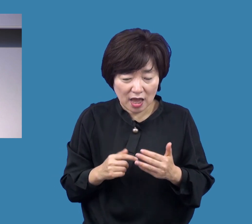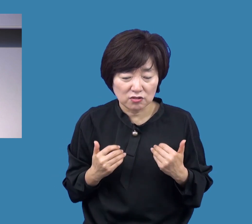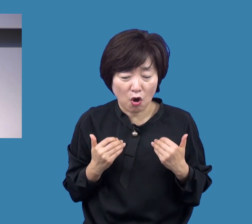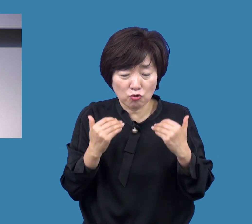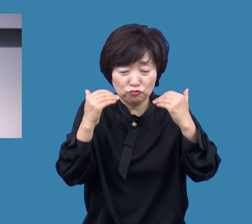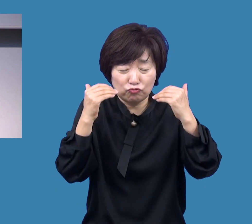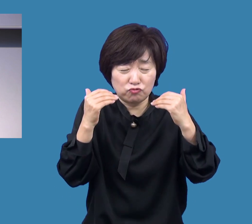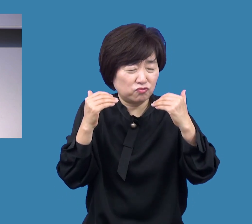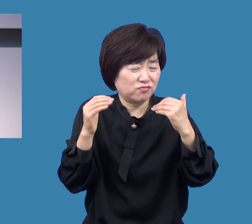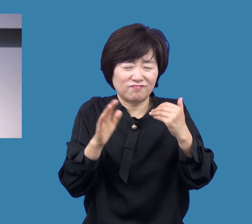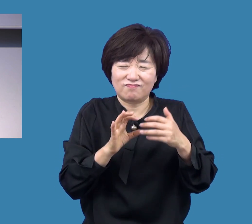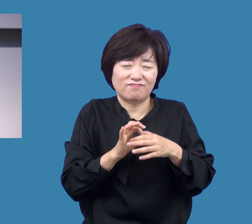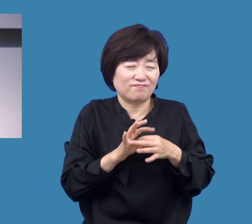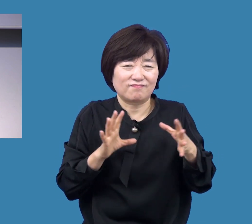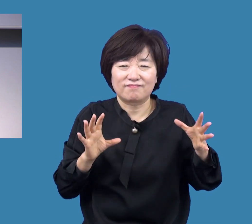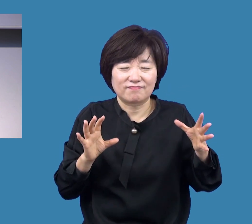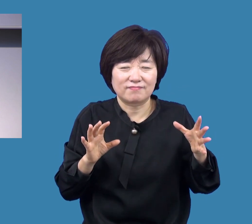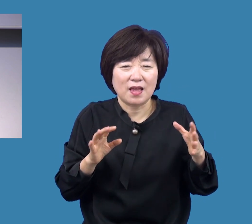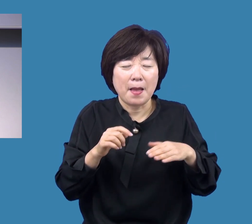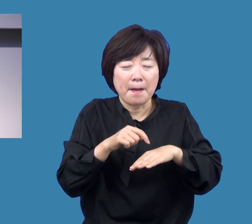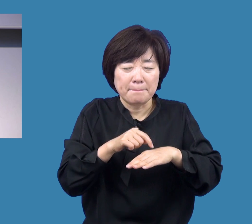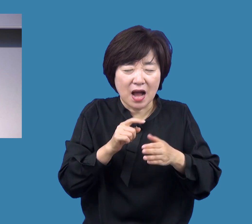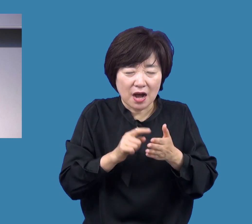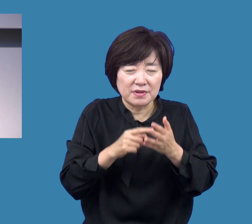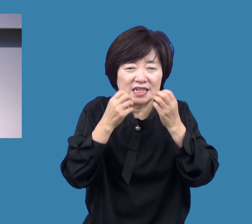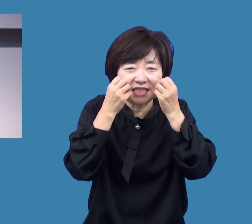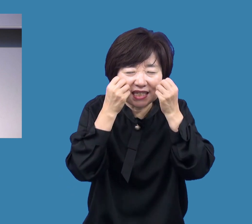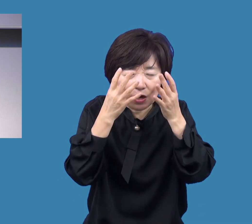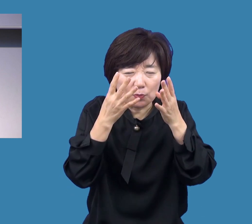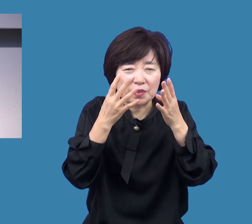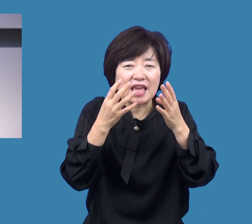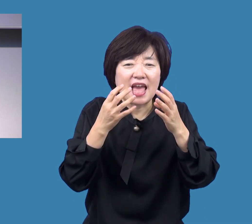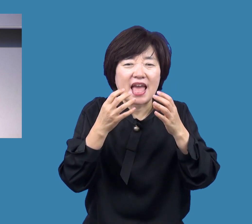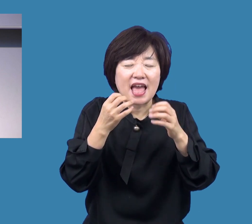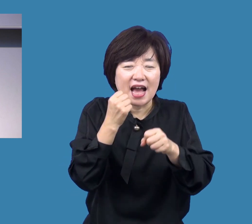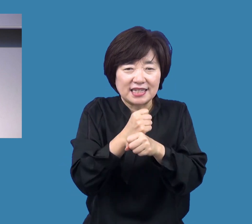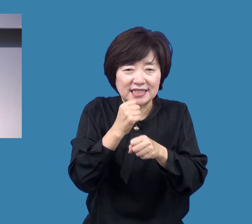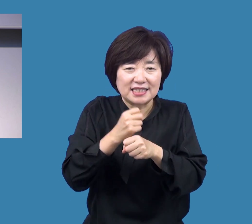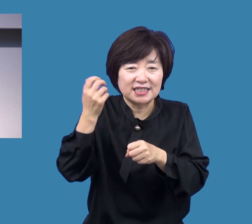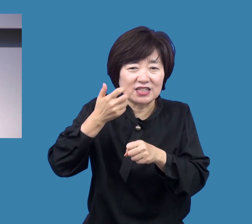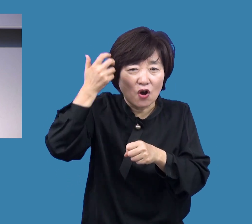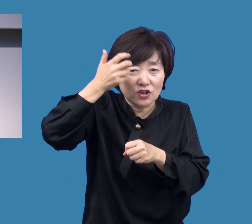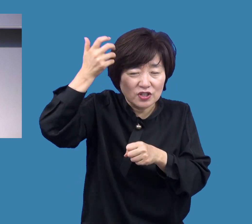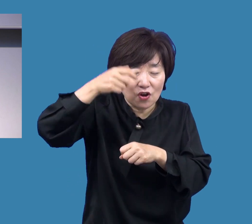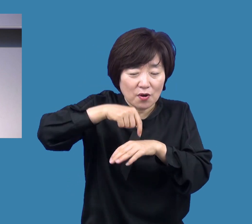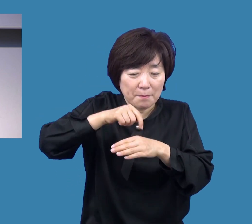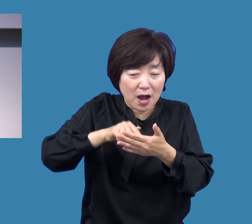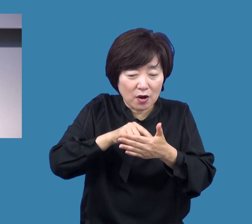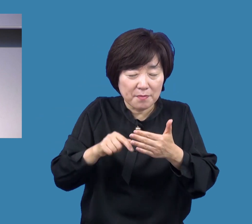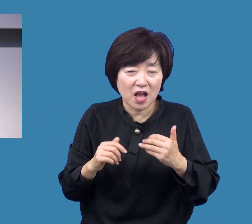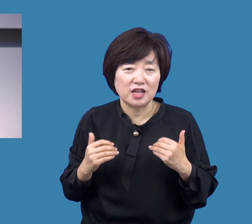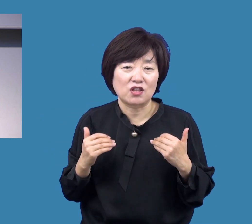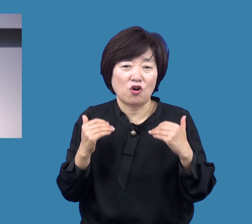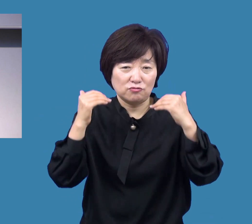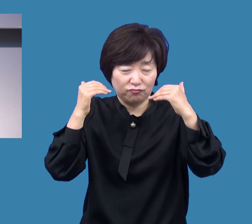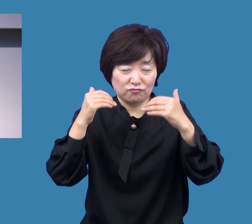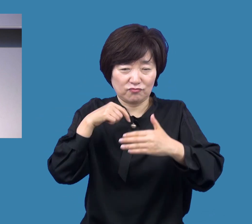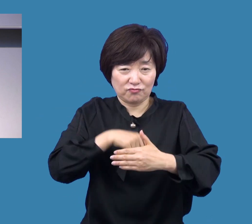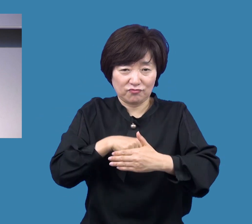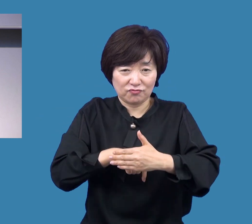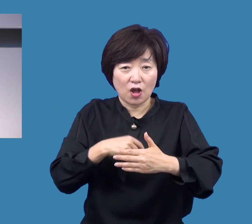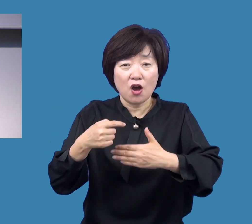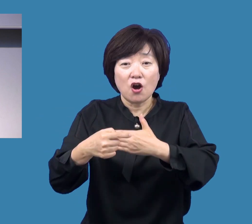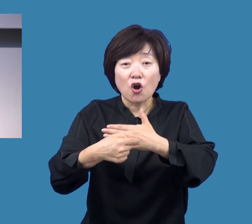지난주에 살펴봤던 내면의 역사, 마음을 새롭게 하시는 그 역사하시는 성령님에 의해서 내적인 성숙함들이 이루어지는 거고,